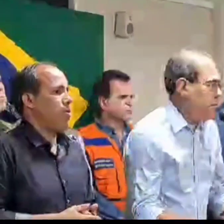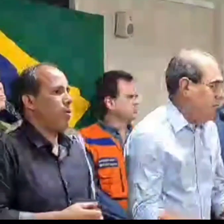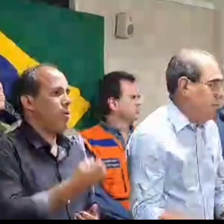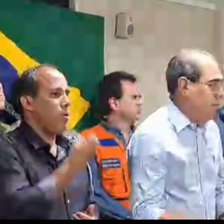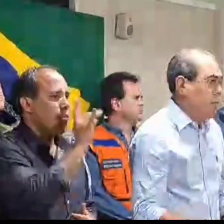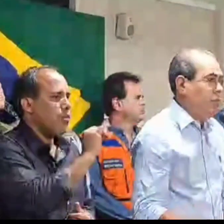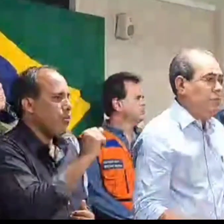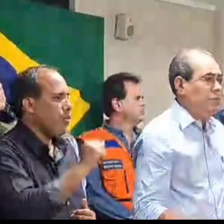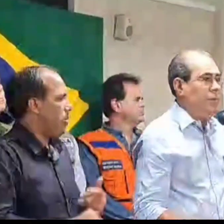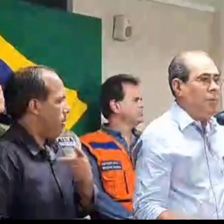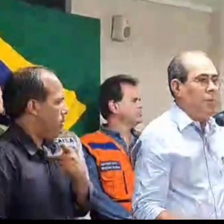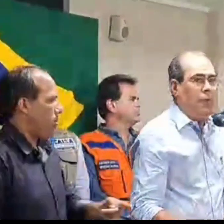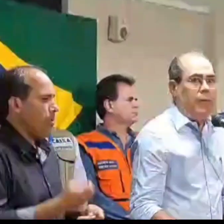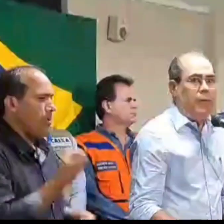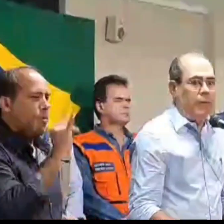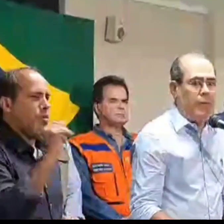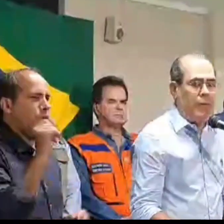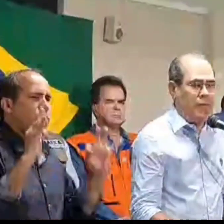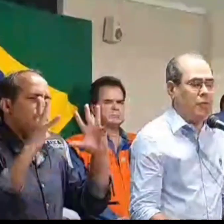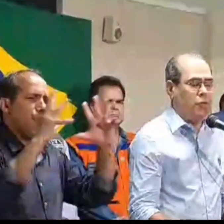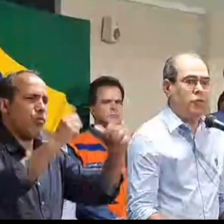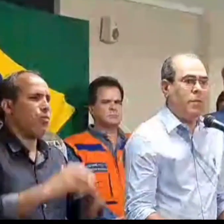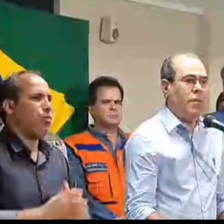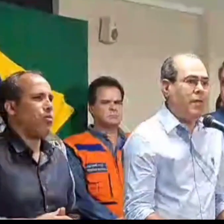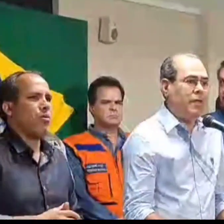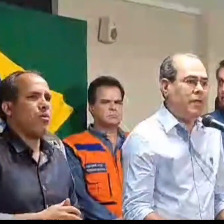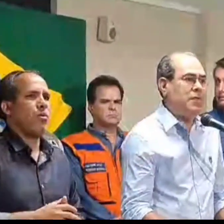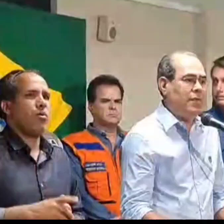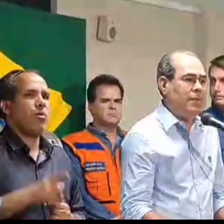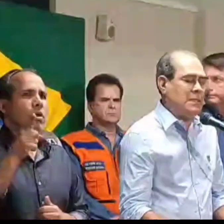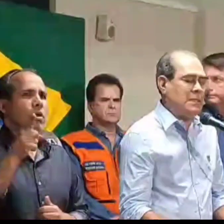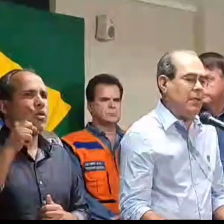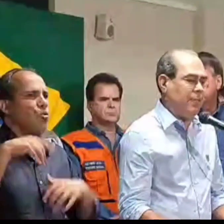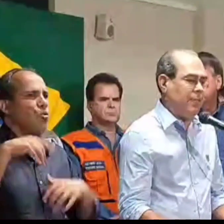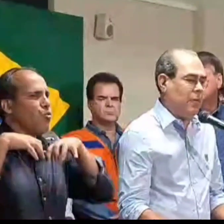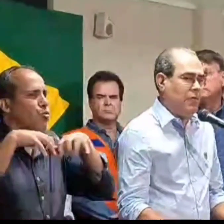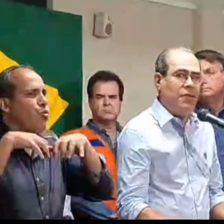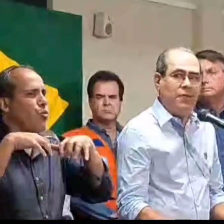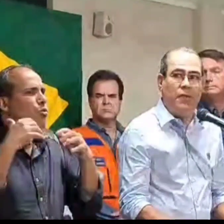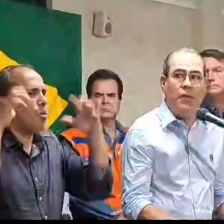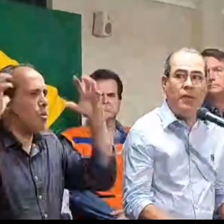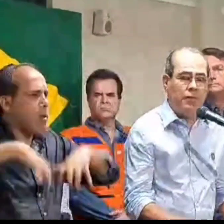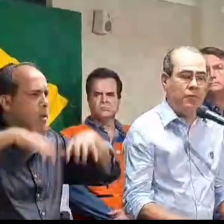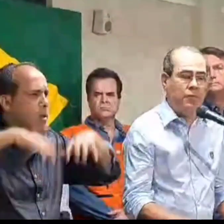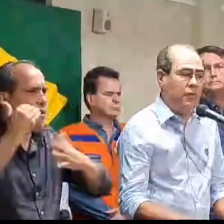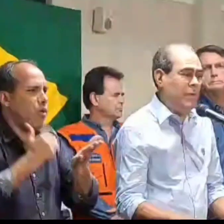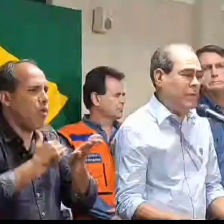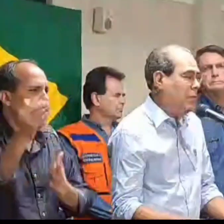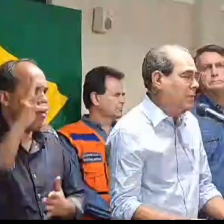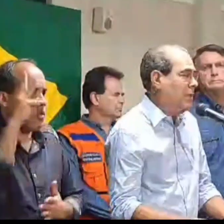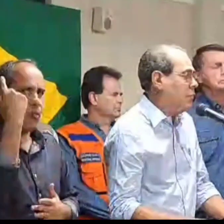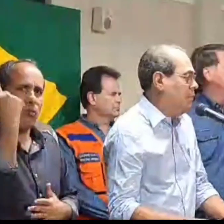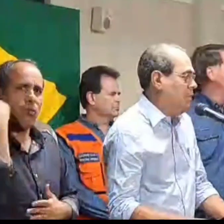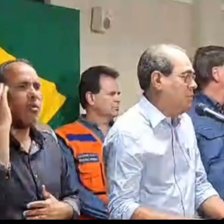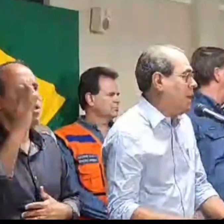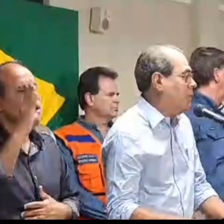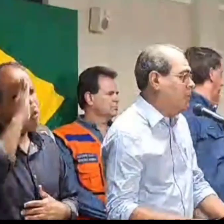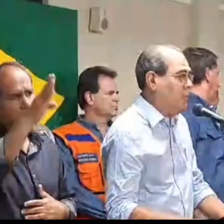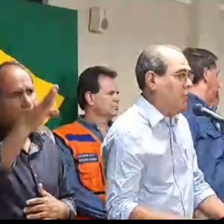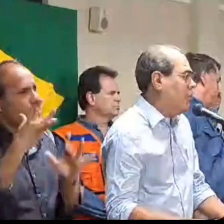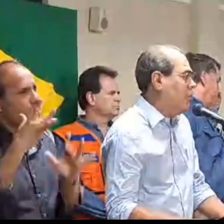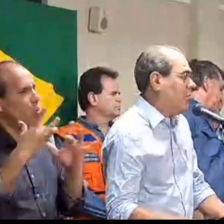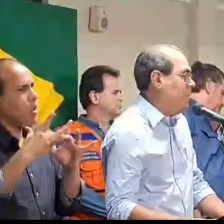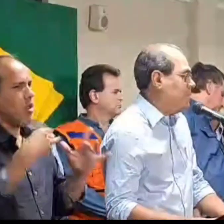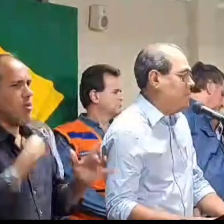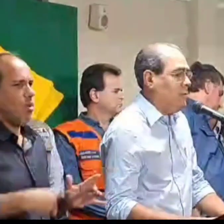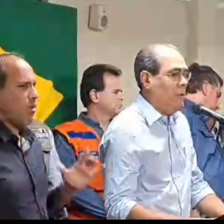Bom dia, presidente. Bom dia a todos. Essas chuvas começaram na terça-feira passada e desde esse dia, na terça-feira, nenhuma tem encontrado com o ministro Carlos